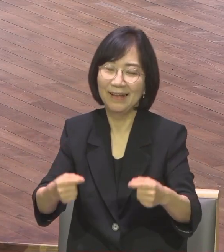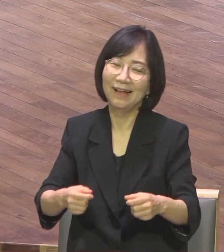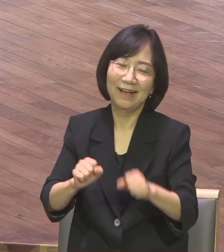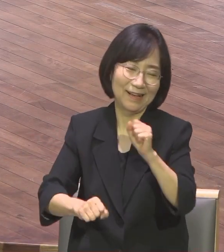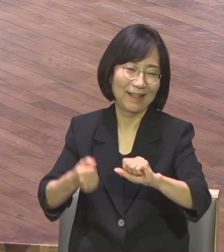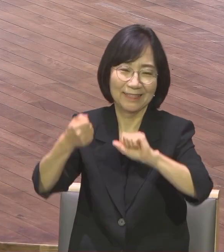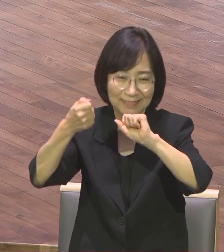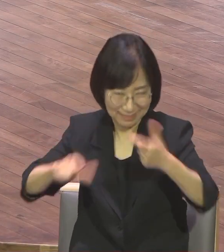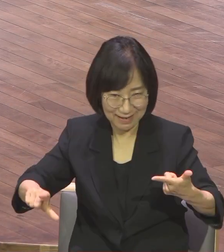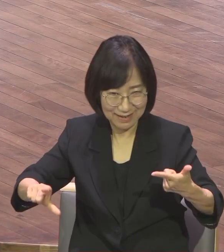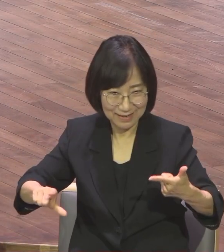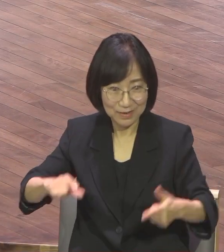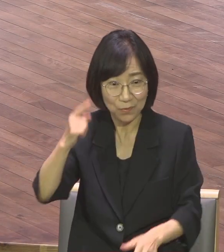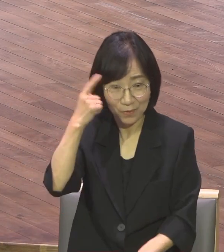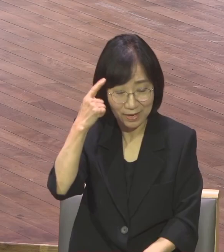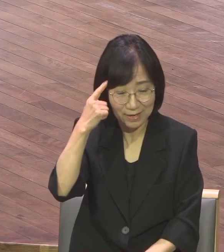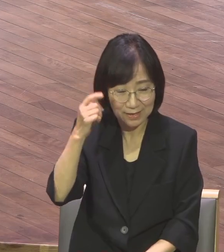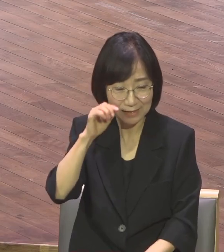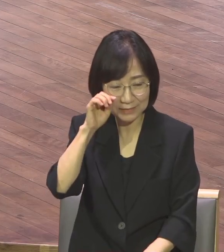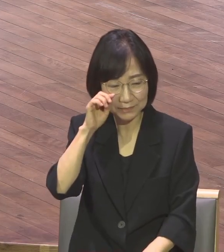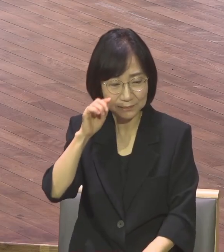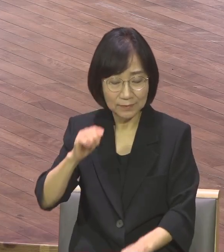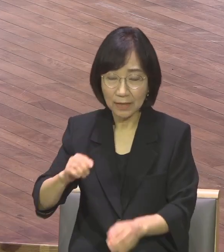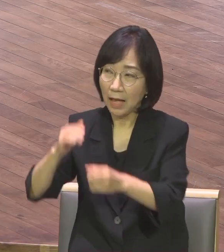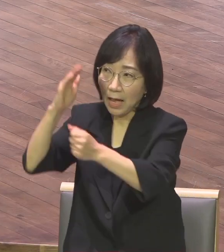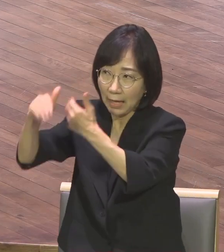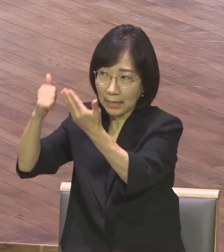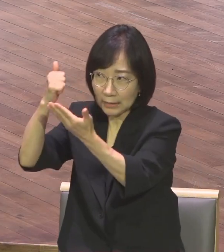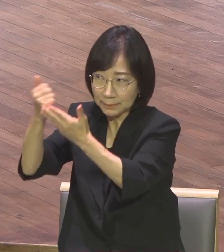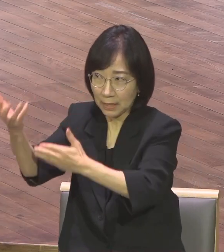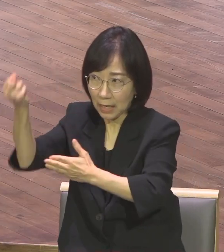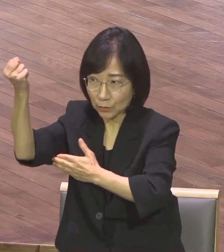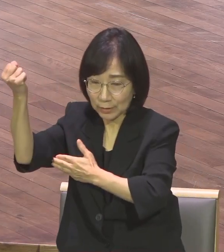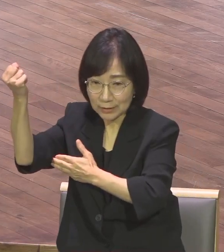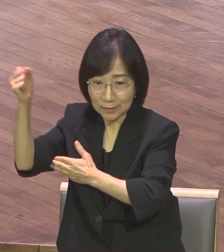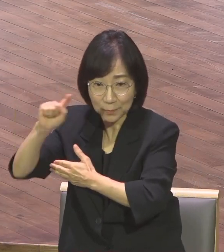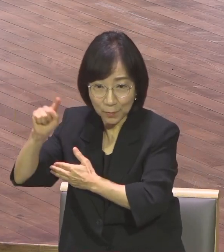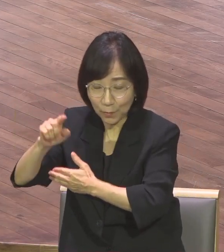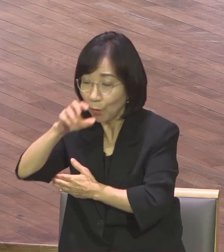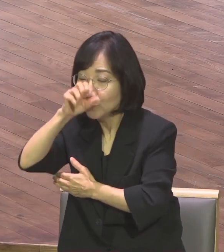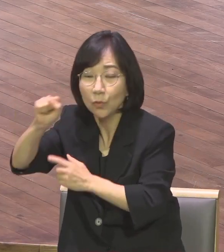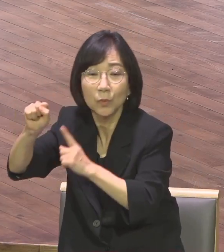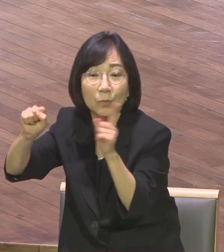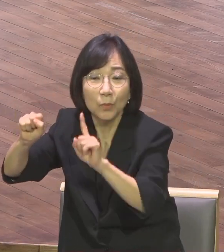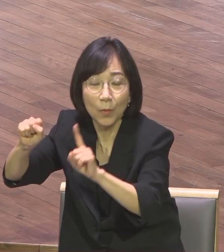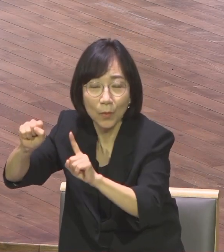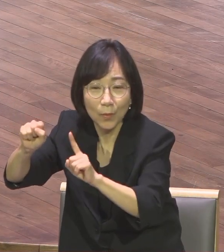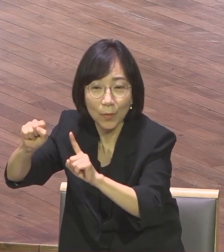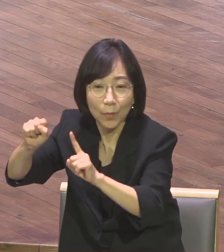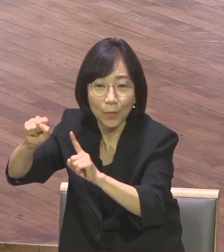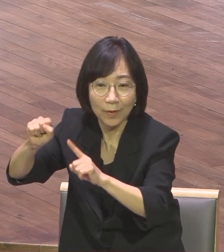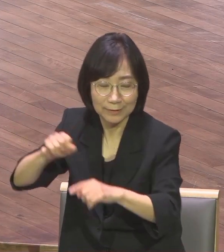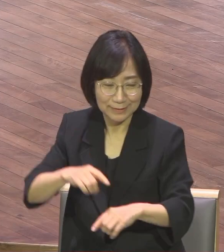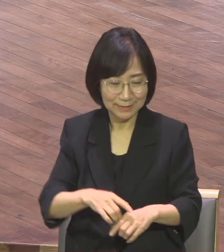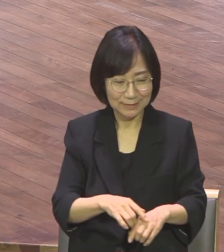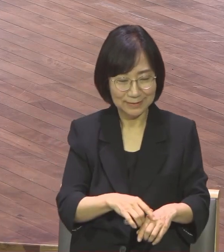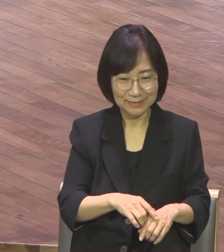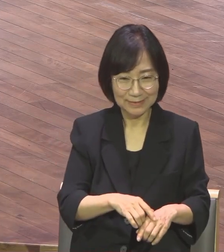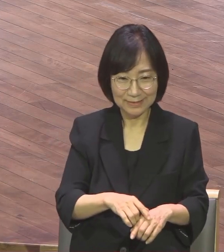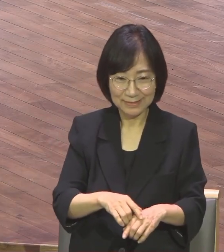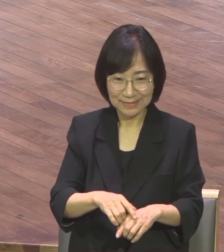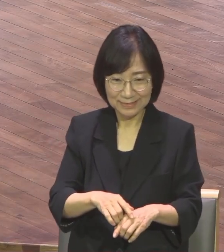하나님께서는 우리에게 영생을 위해서 세우신 절대 기준이 뭐냐? 선한 행위가 아니에요. 선한 행위가 좋긴 좋지요.